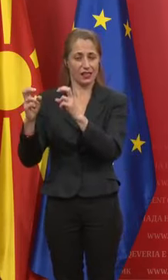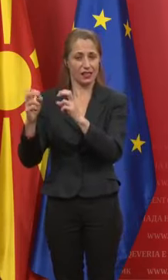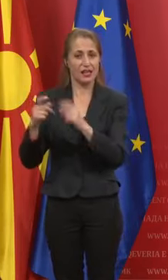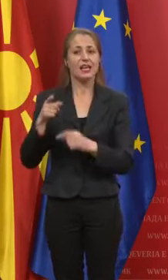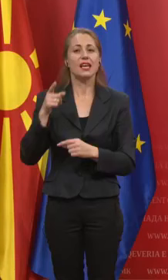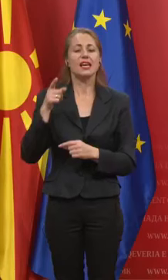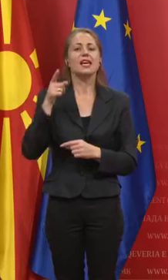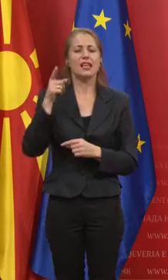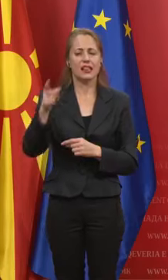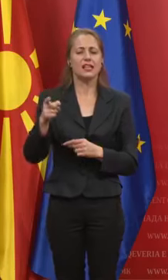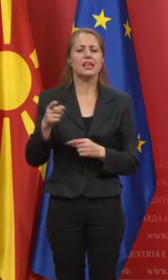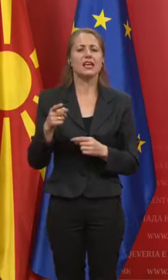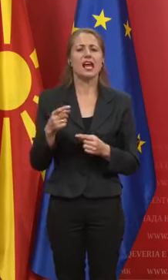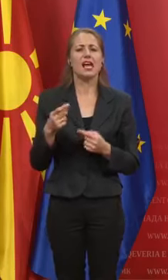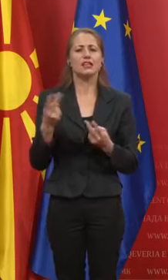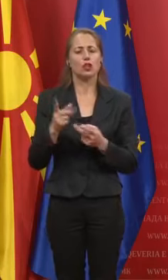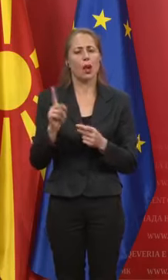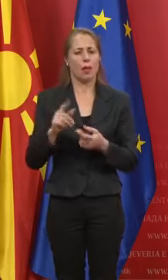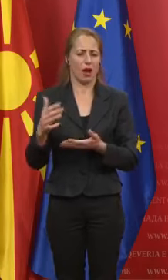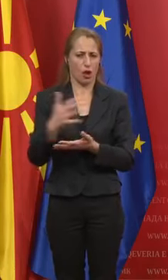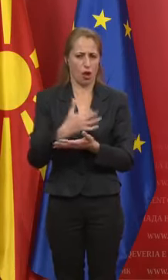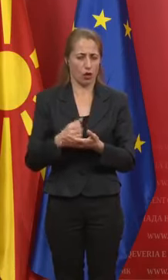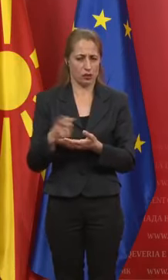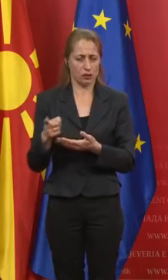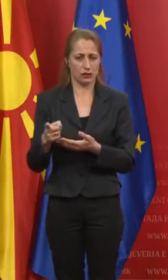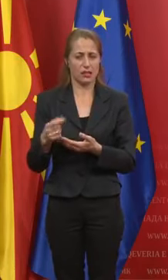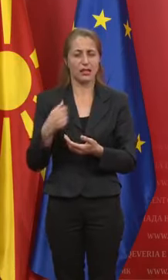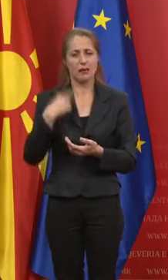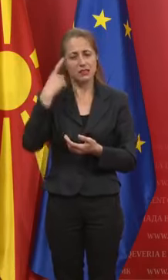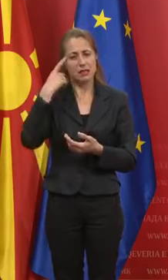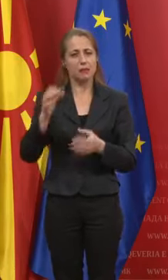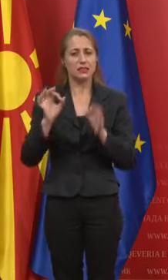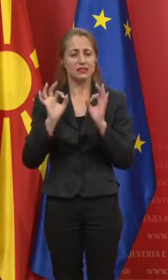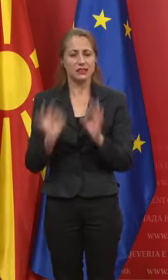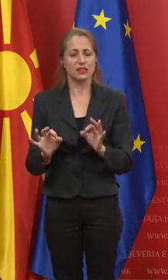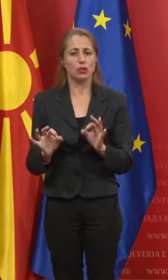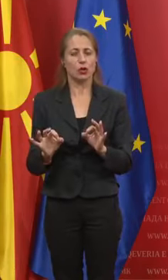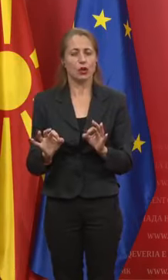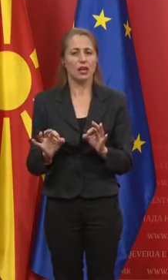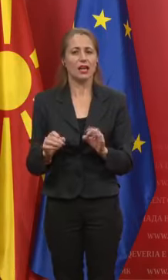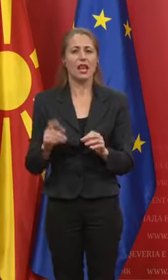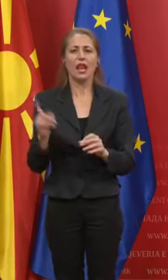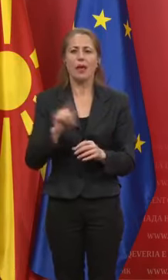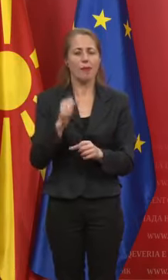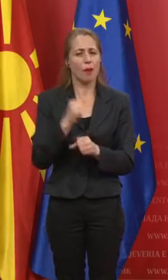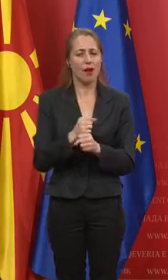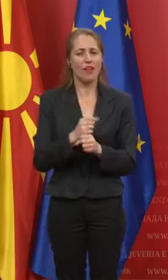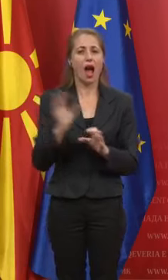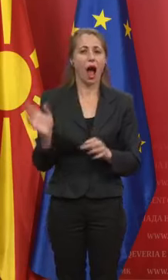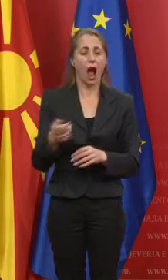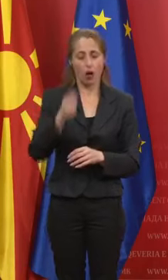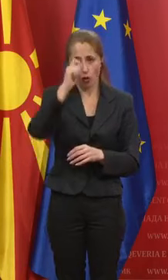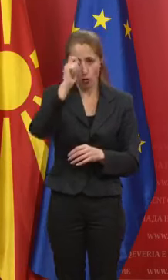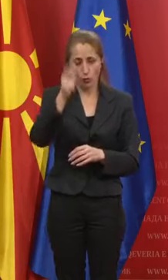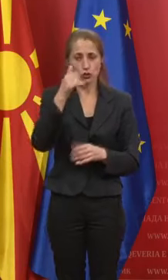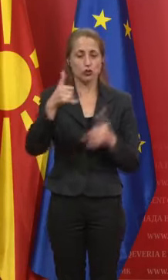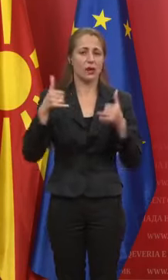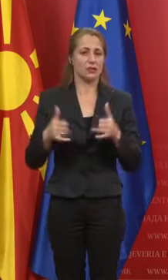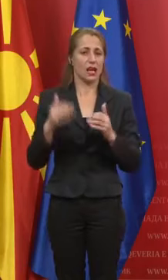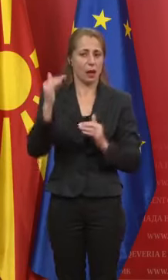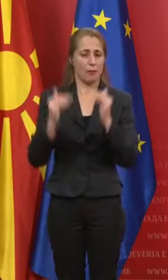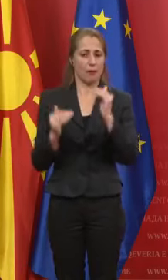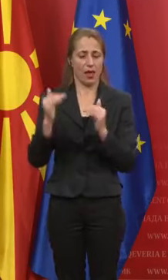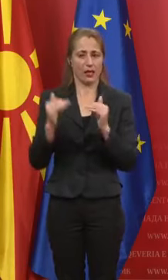и тие нема да треба да се имплементираат и верувам и сме сигурни дека може да не го направиме тоа ако се почитуваат сегашните